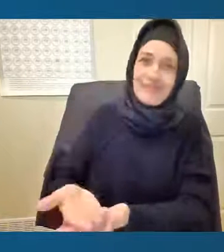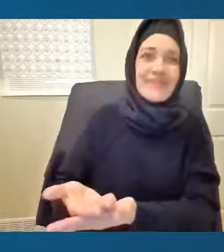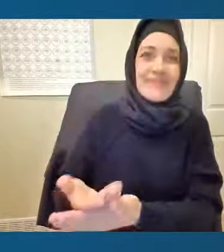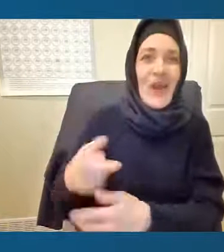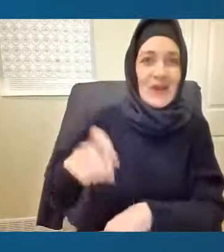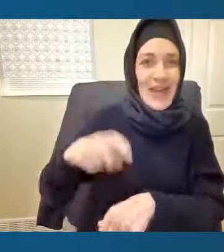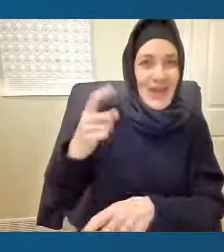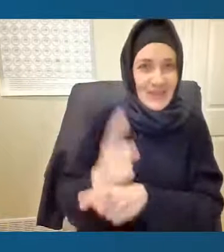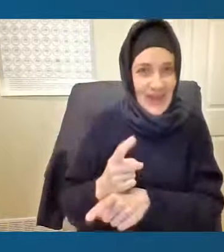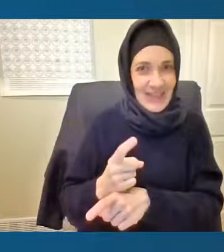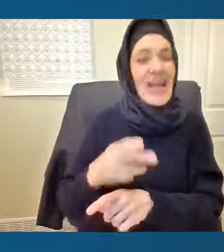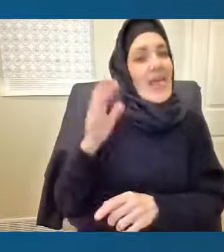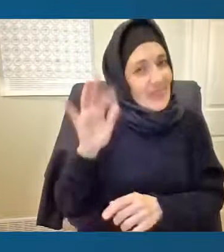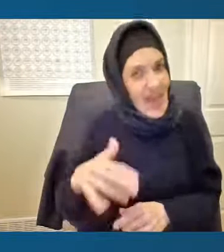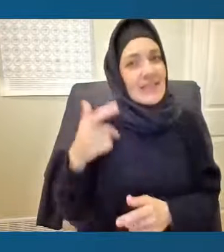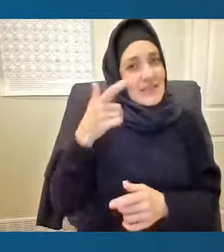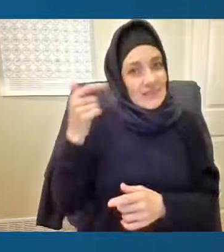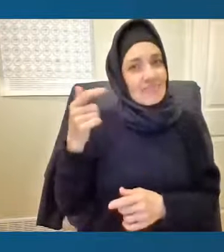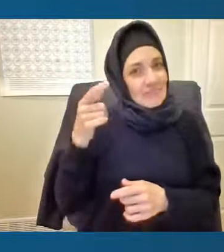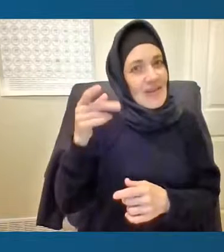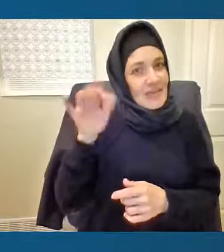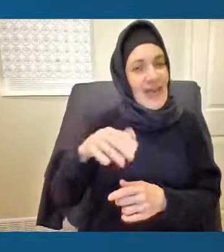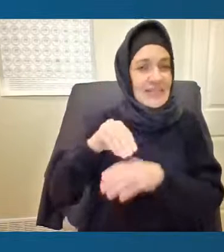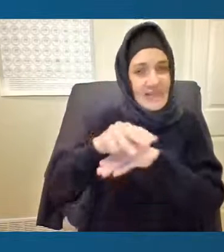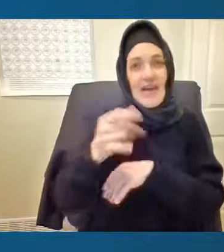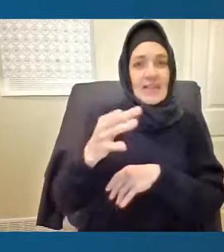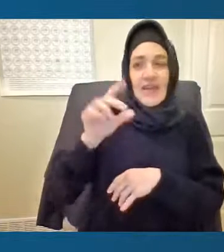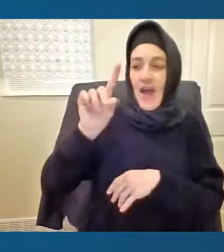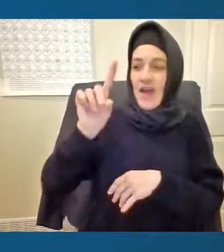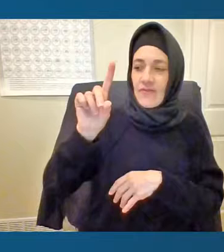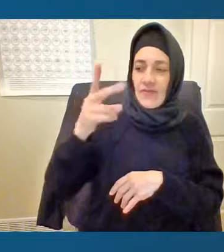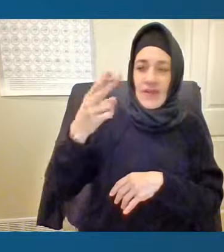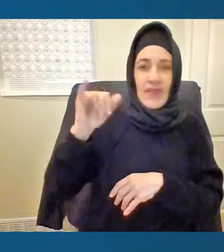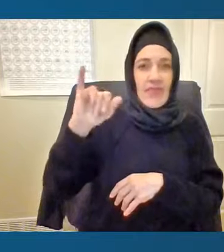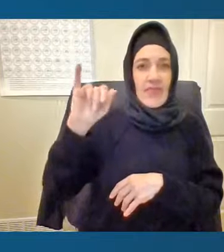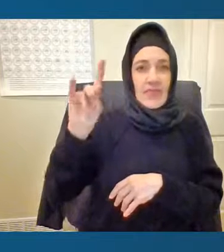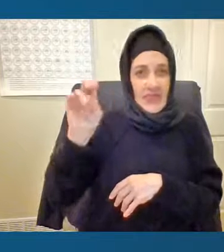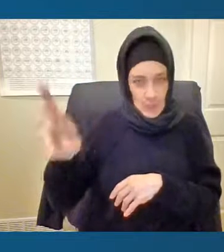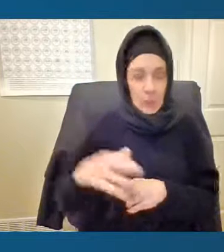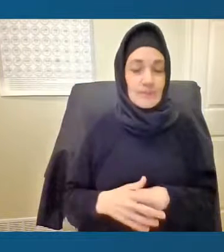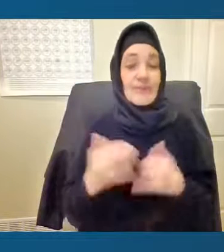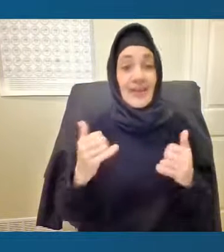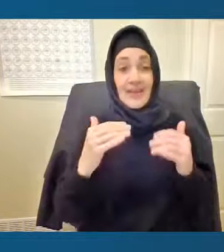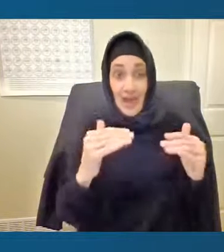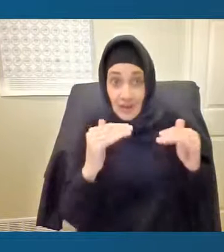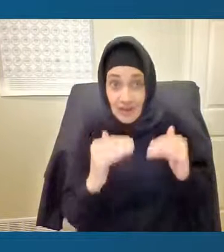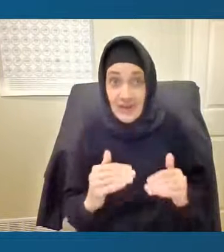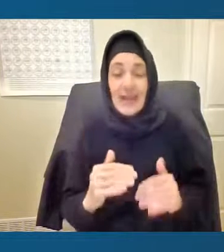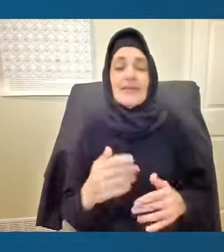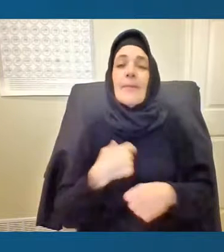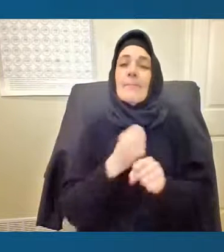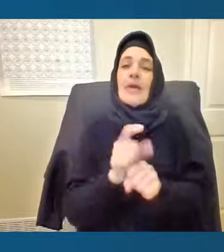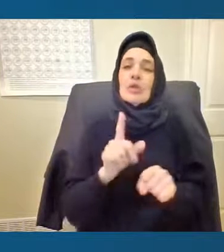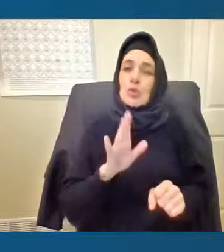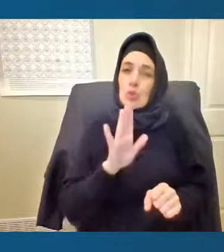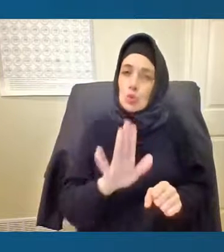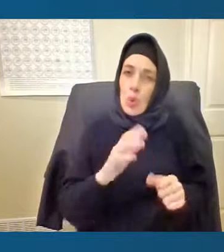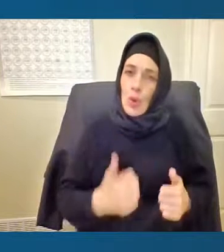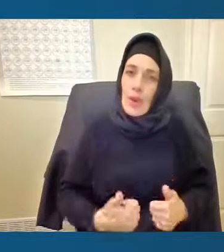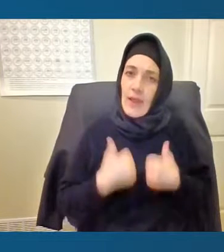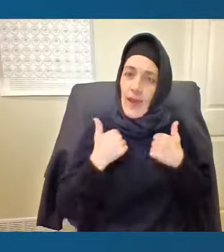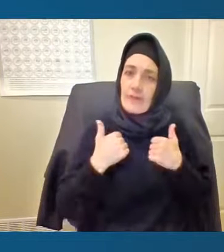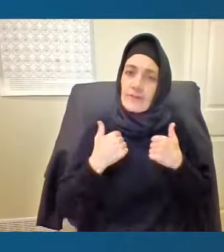يُقَوِّ الْقَلْبَ. It makes your heart stronger. In life, there are difficulties that we go through, man.